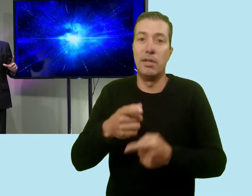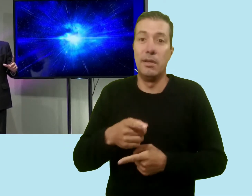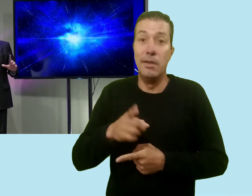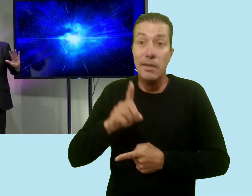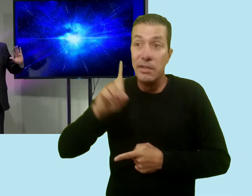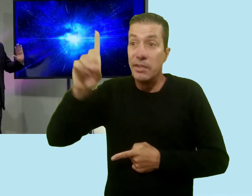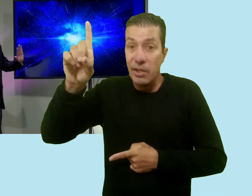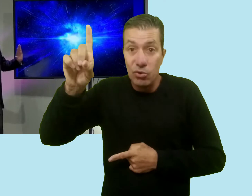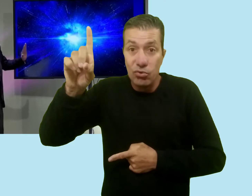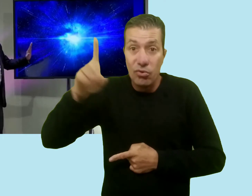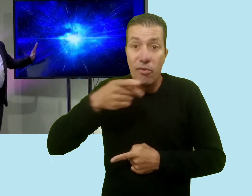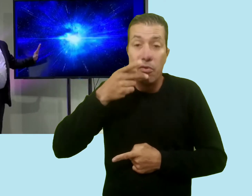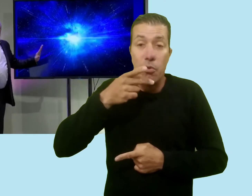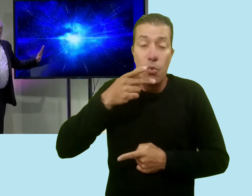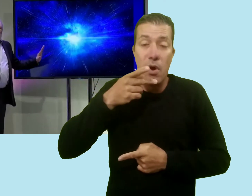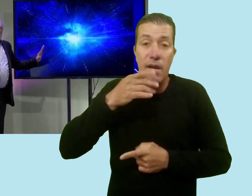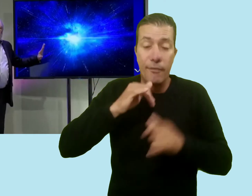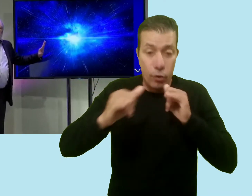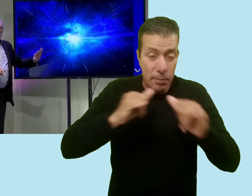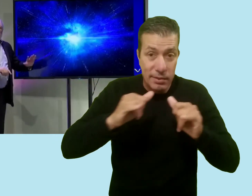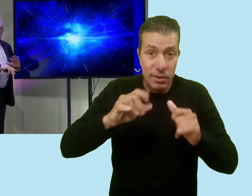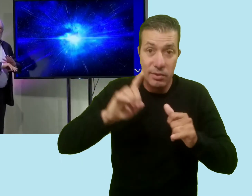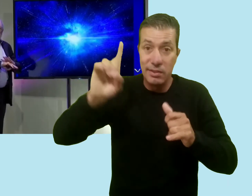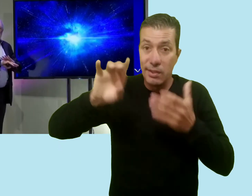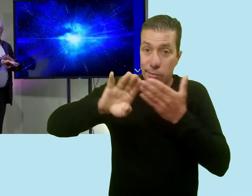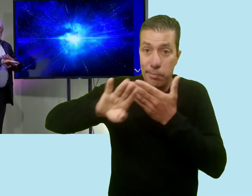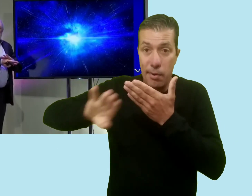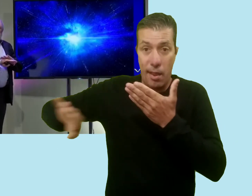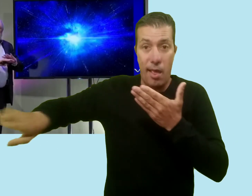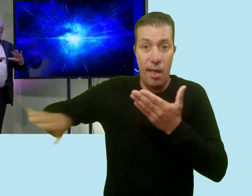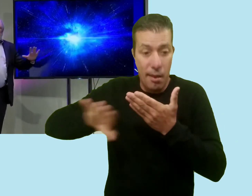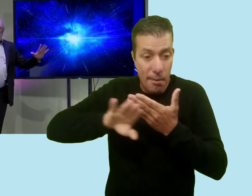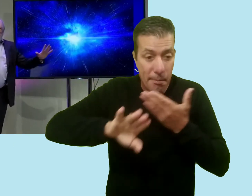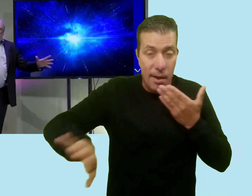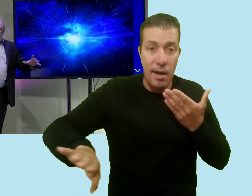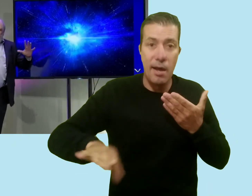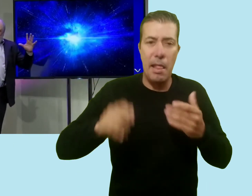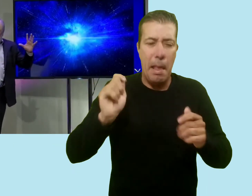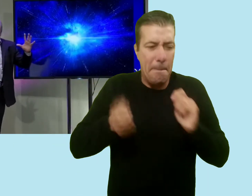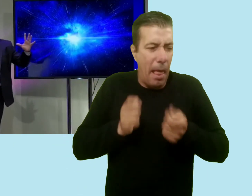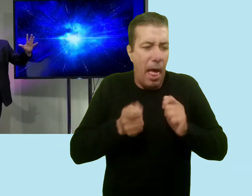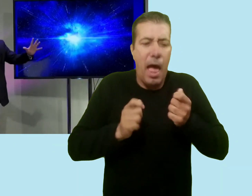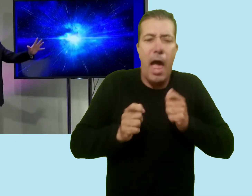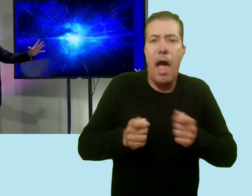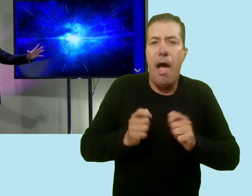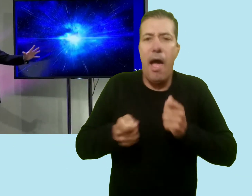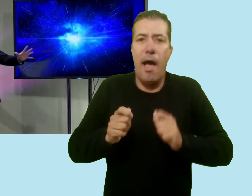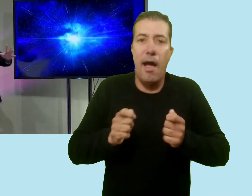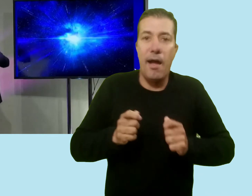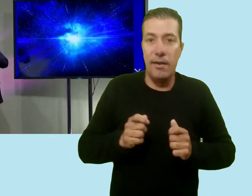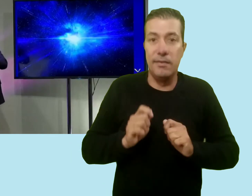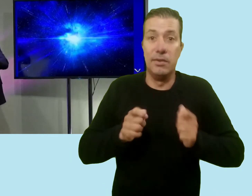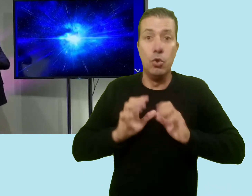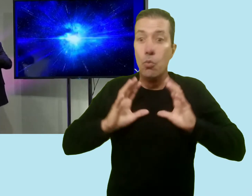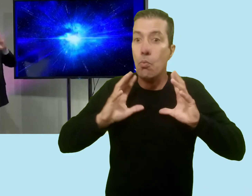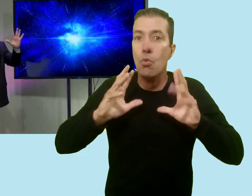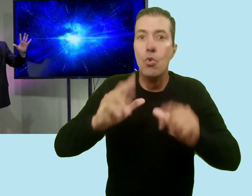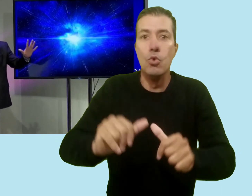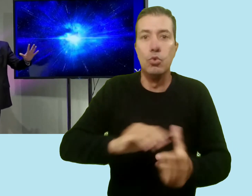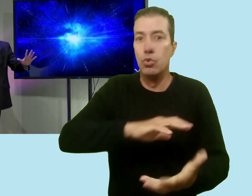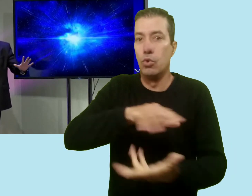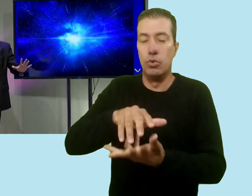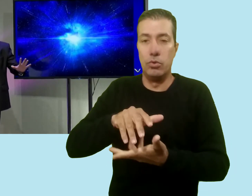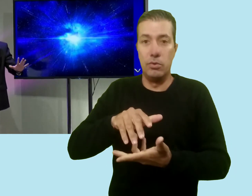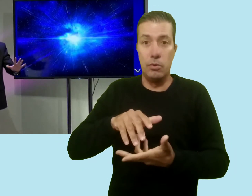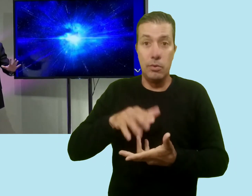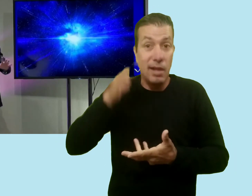coisa que tira Deus da parada, ela coloca isso com letras garrafais, banda de música, é um negócio impressionante,